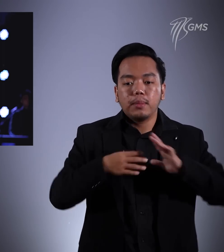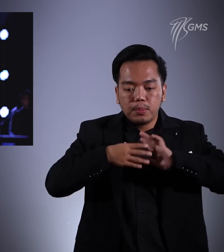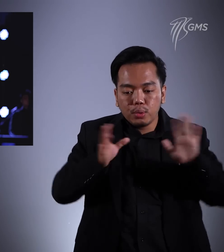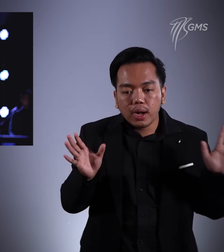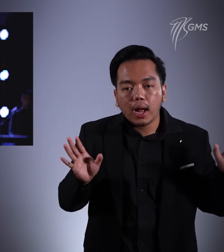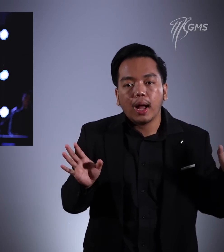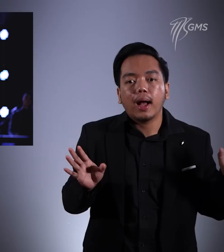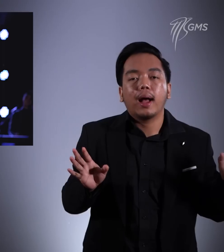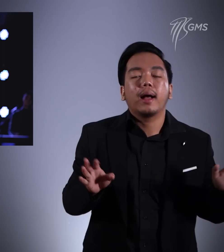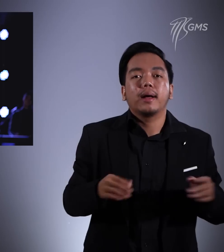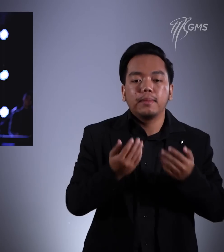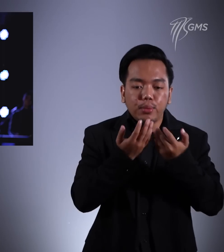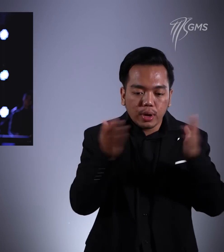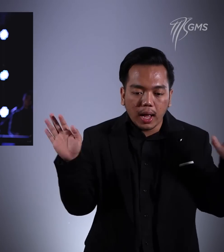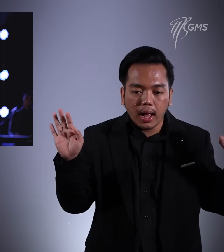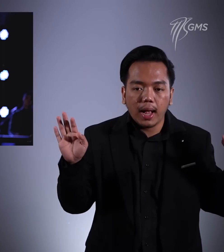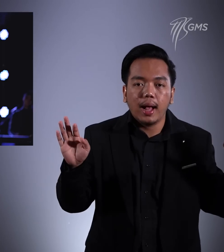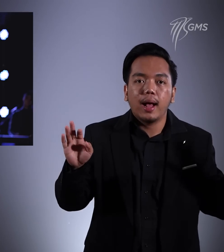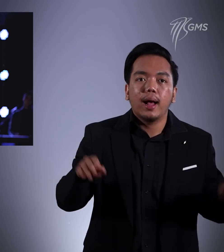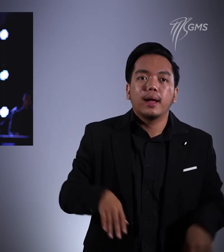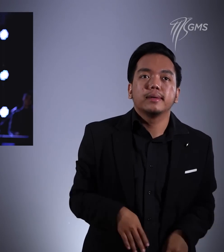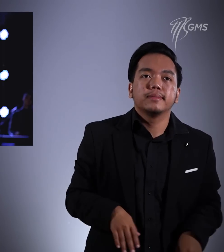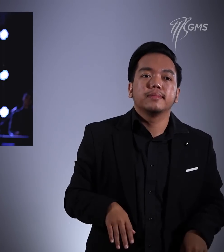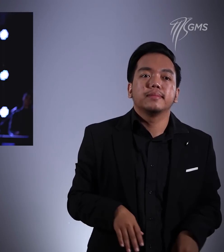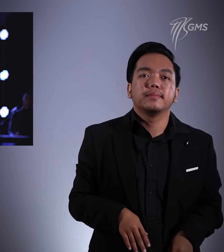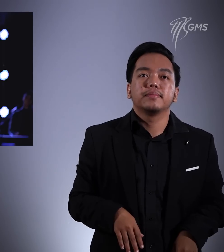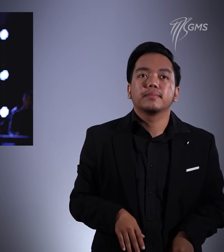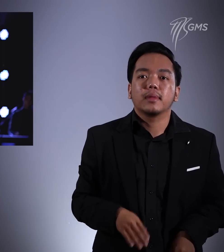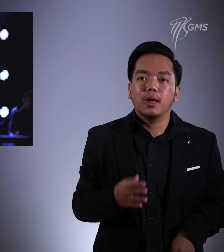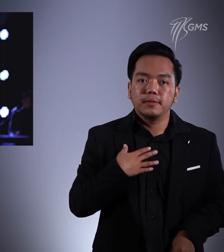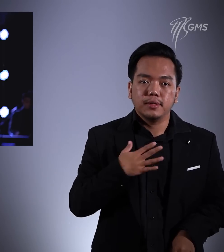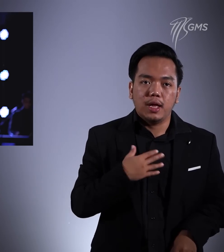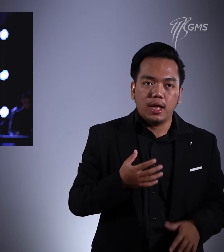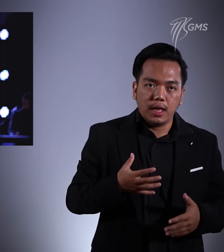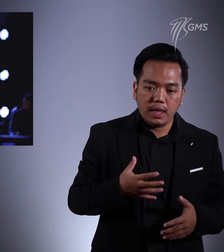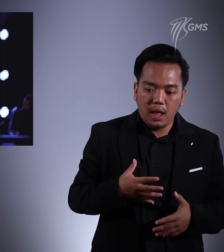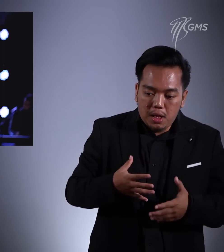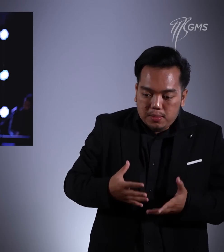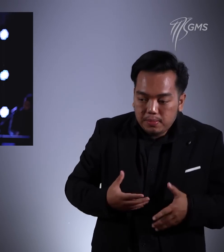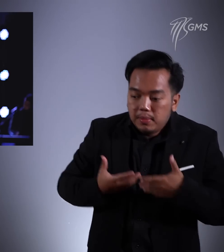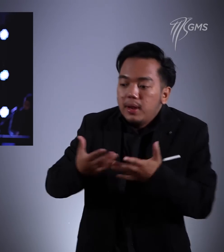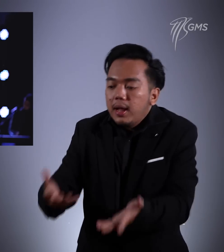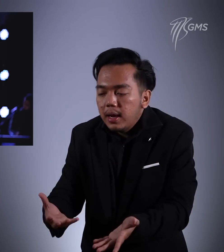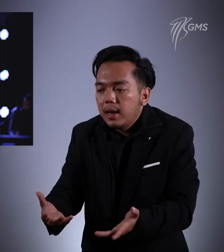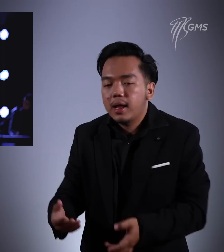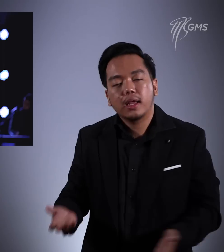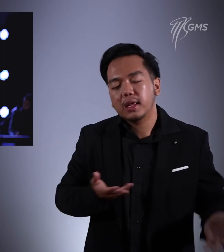saya tiru dalam kehidupan saya 28 tahun ini. Saya tunjukkan how to survive in